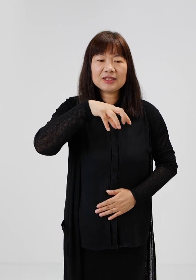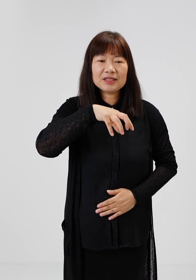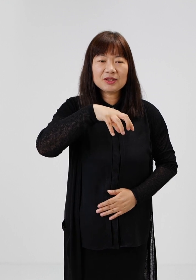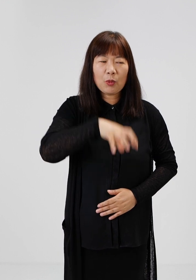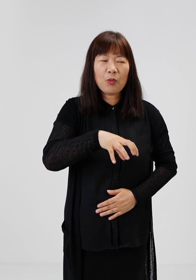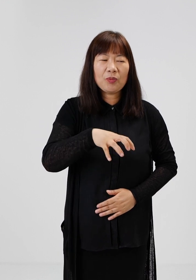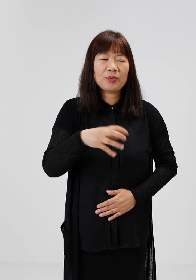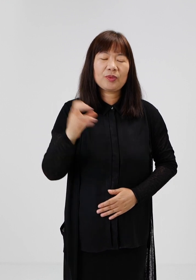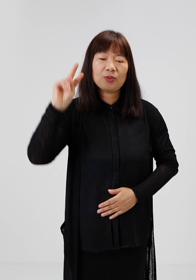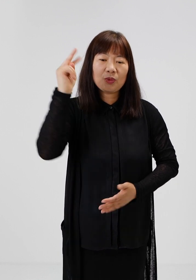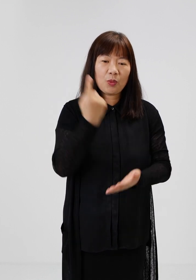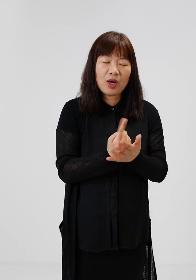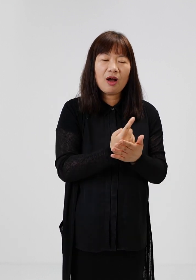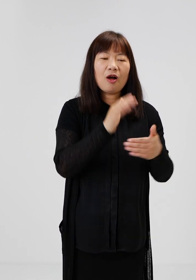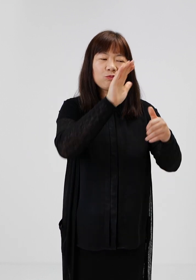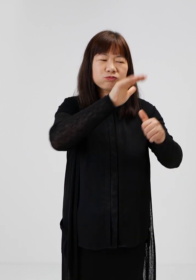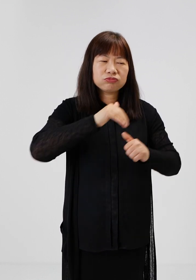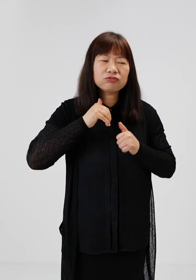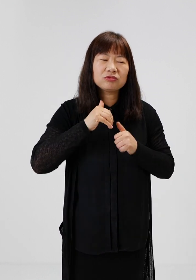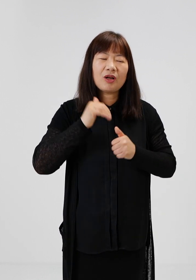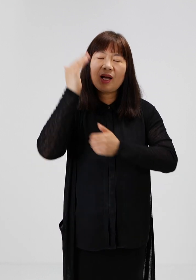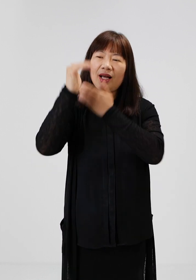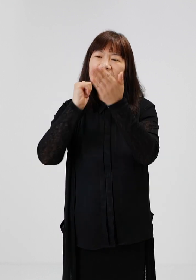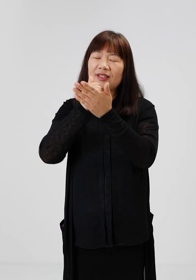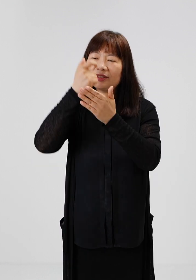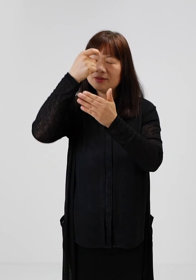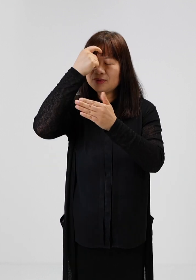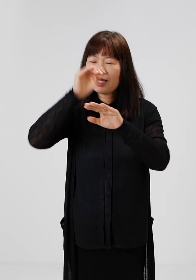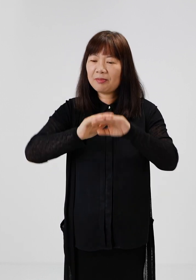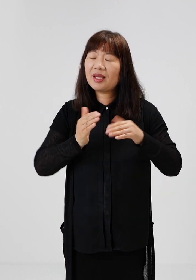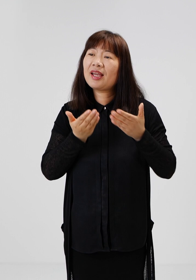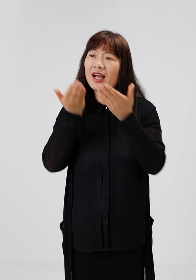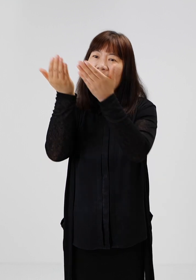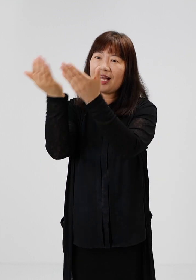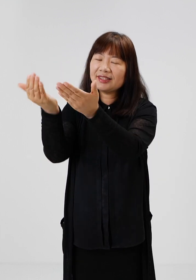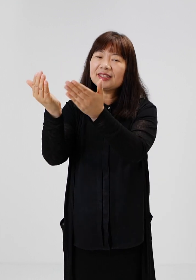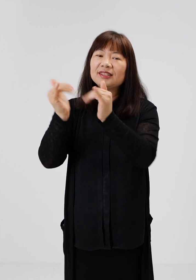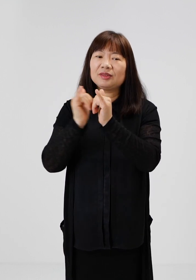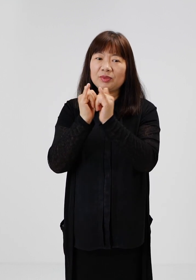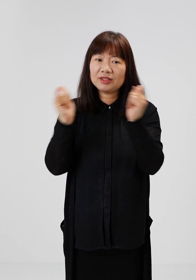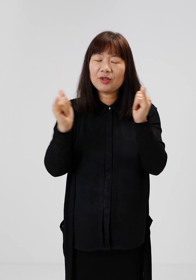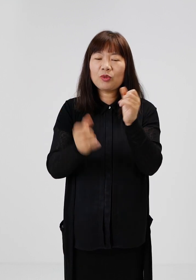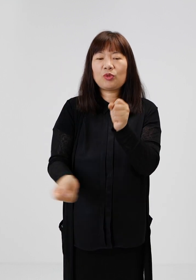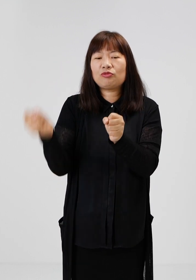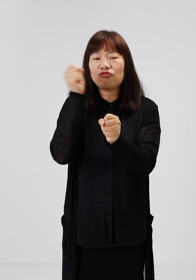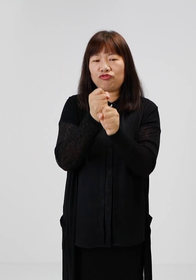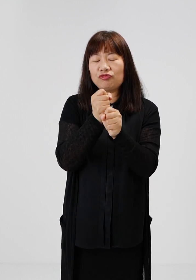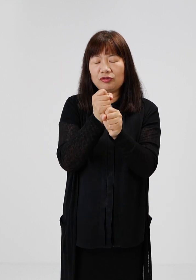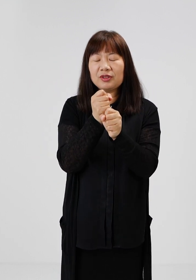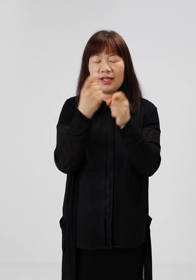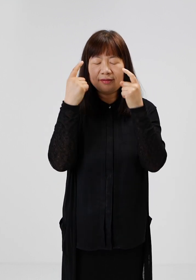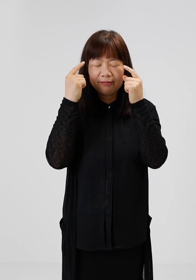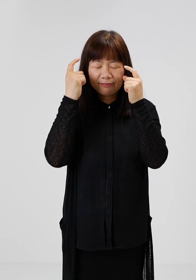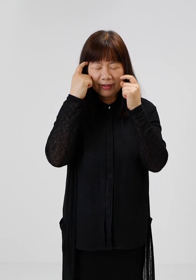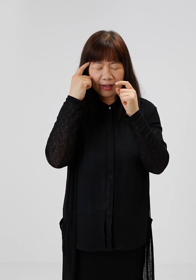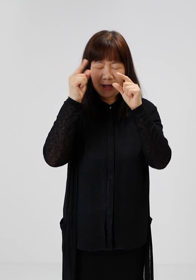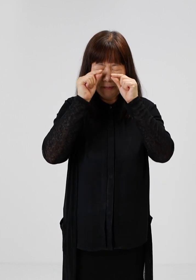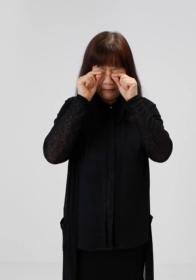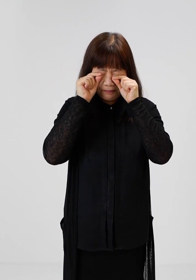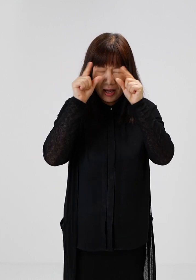돌아오게 하셔서 하나님을 경배하는 하나님의 백성으로 다시 불러앉히셨구나.